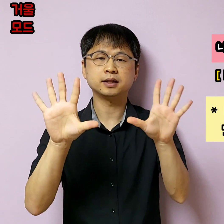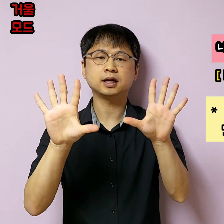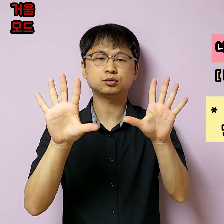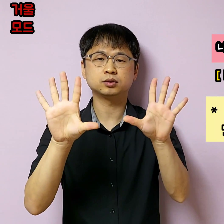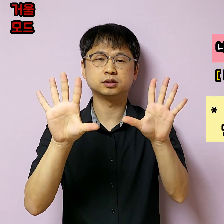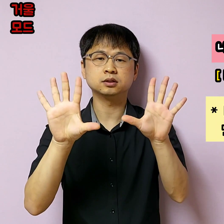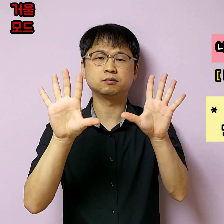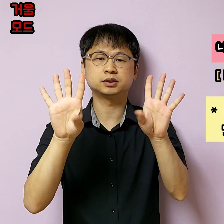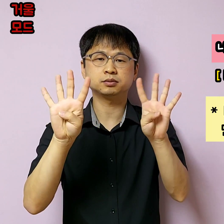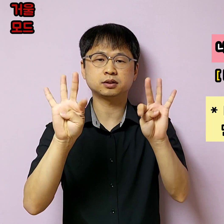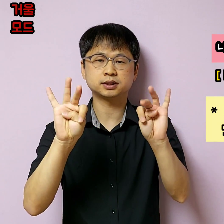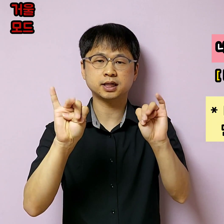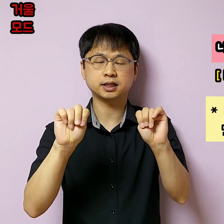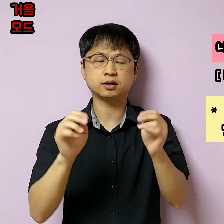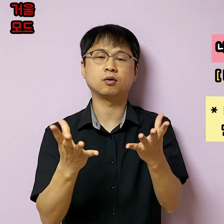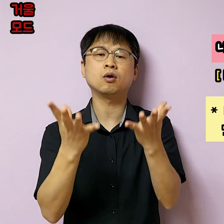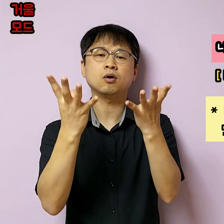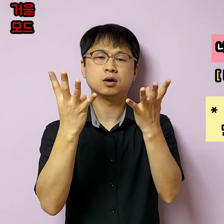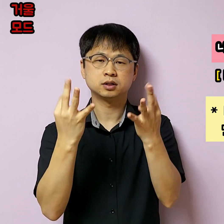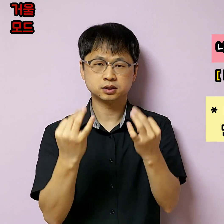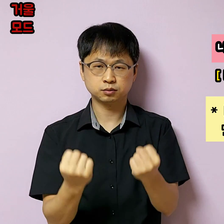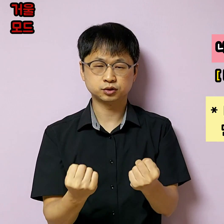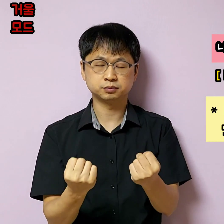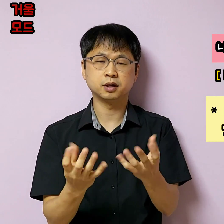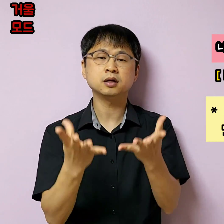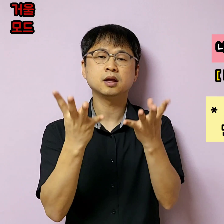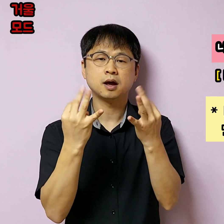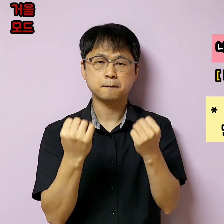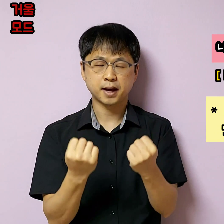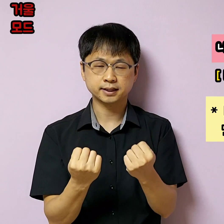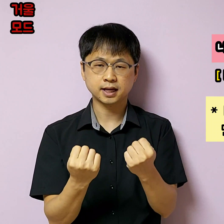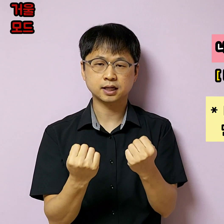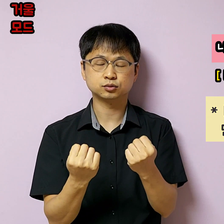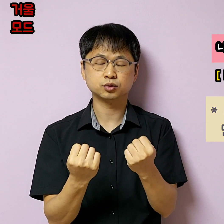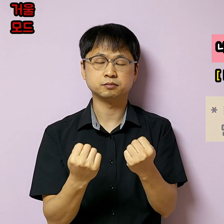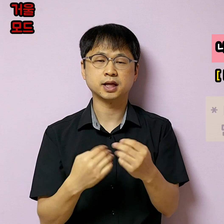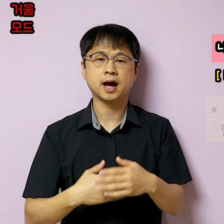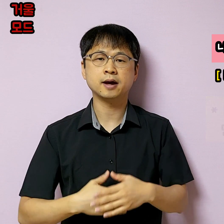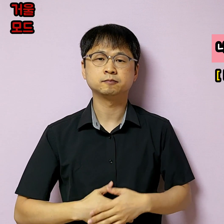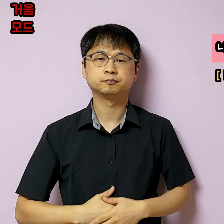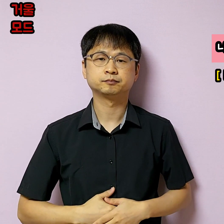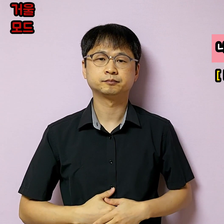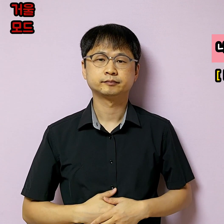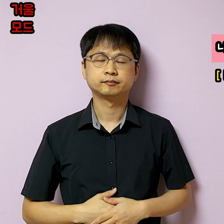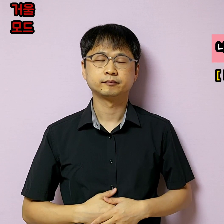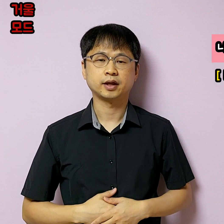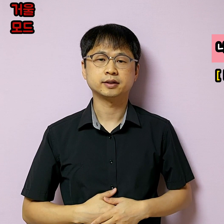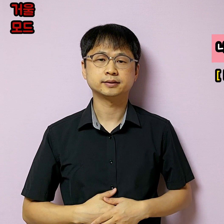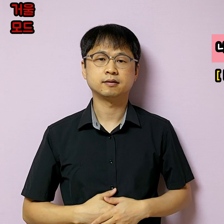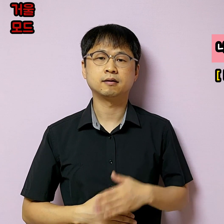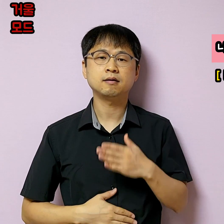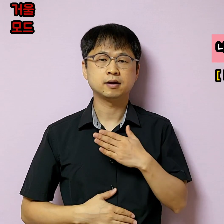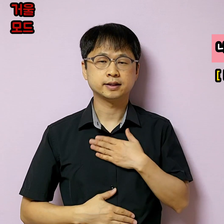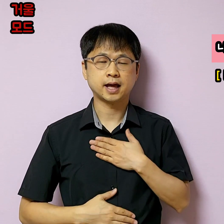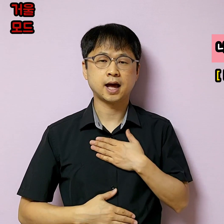많다 수어는 엄지부터 차례대로 접어주시면 많다라는 수어입니다. 네, 그래서